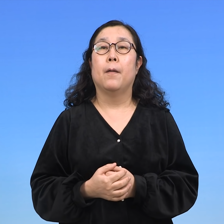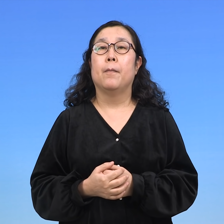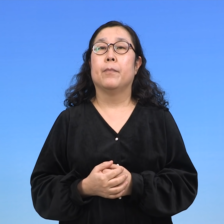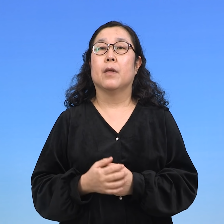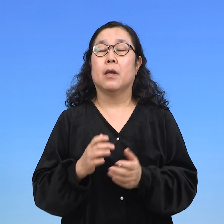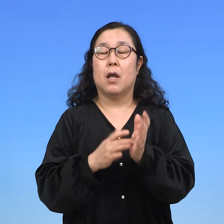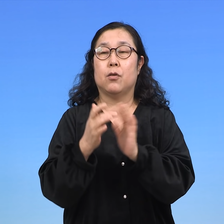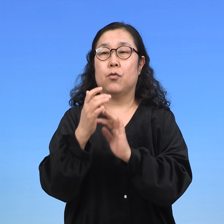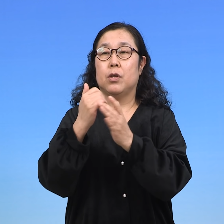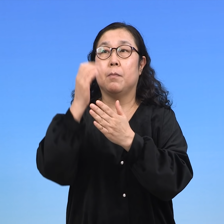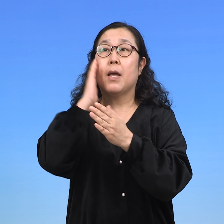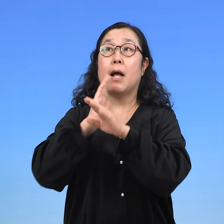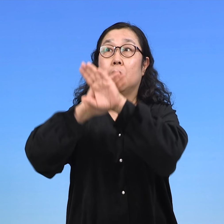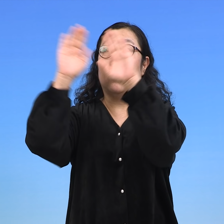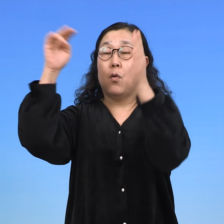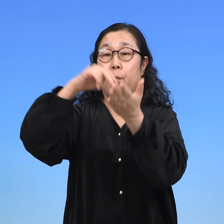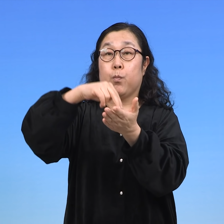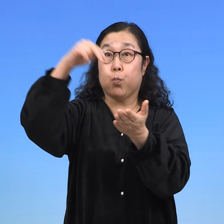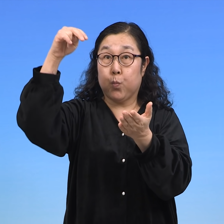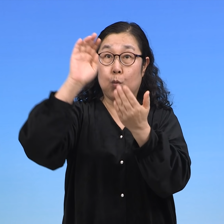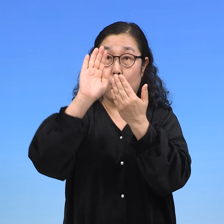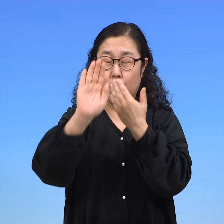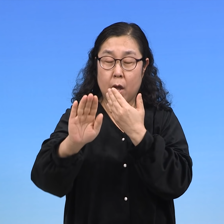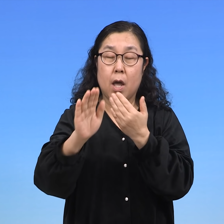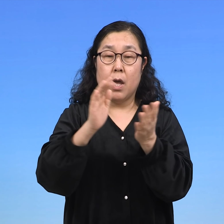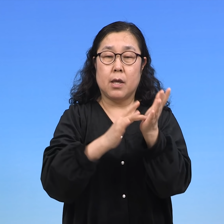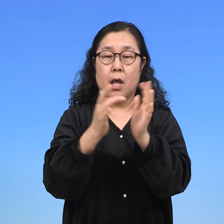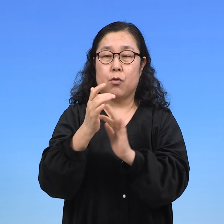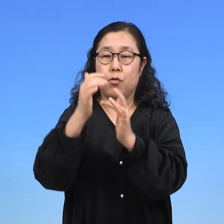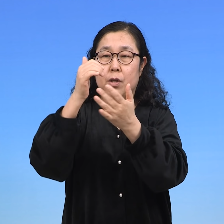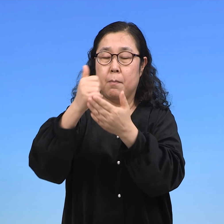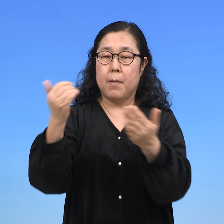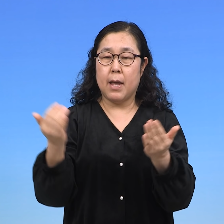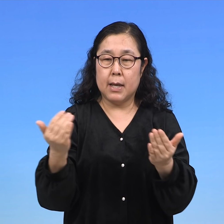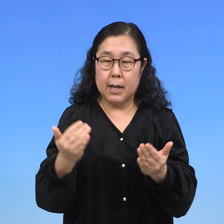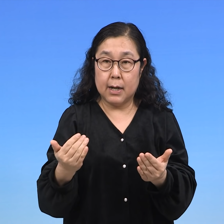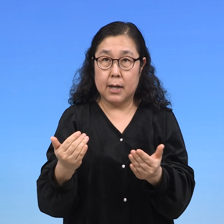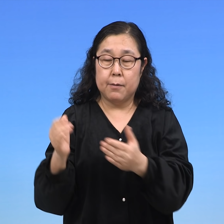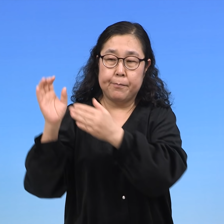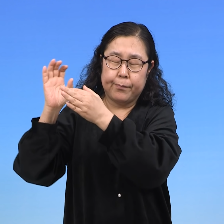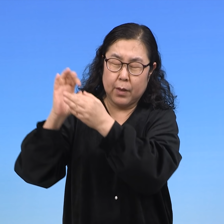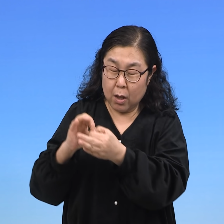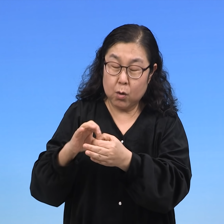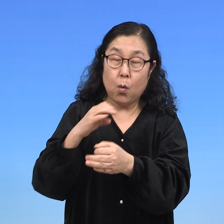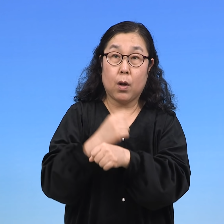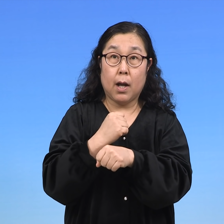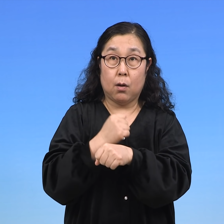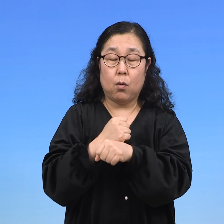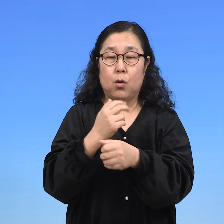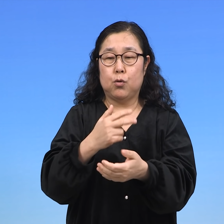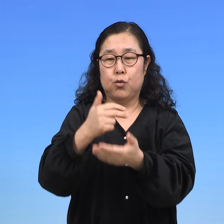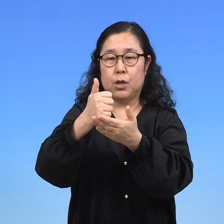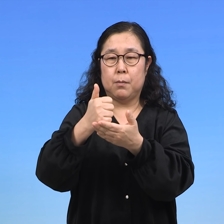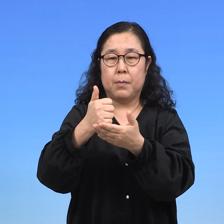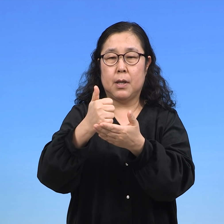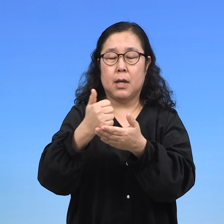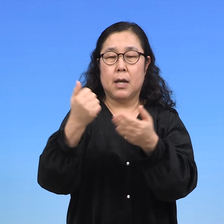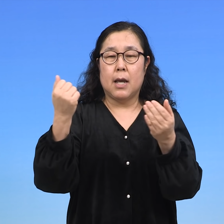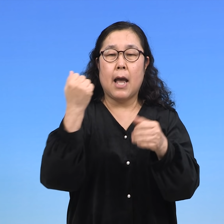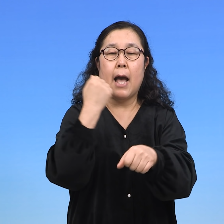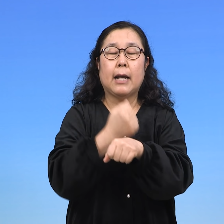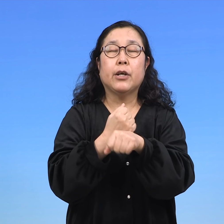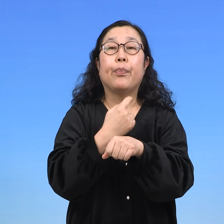예수님께서 승천하신 이후에 이제 바로 그 주님의 사역을 계승하고 주님의 그 하셨던 사명들이